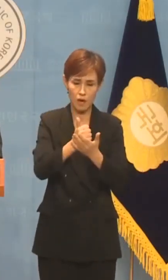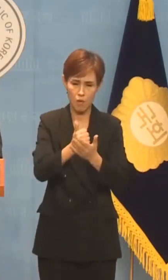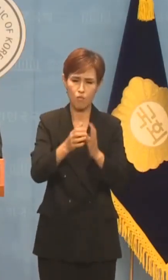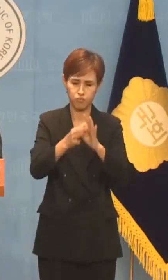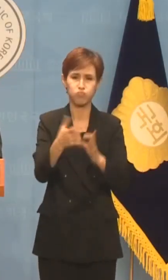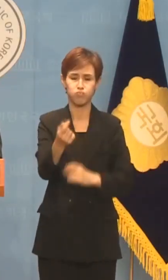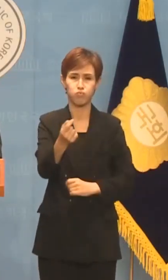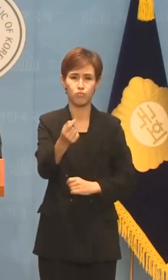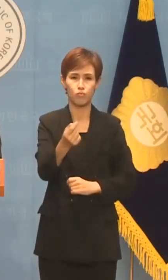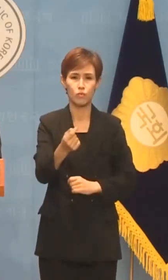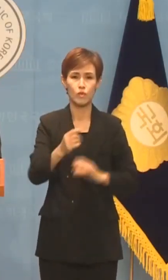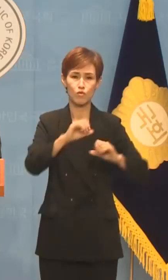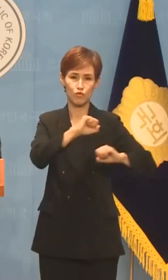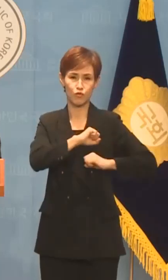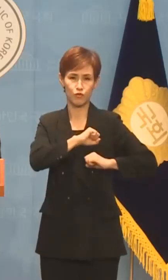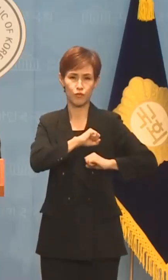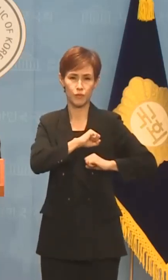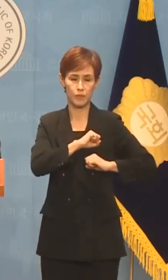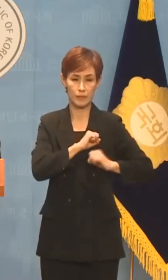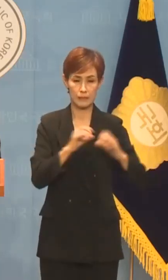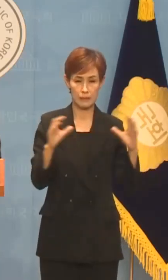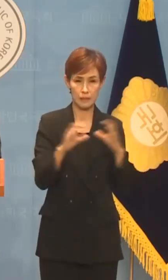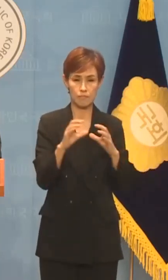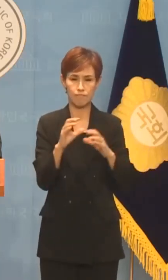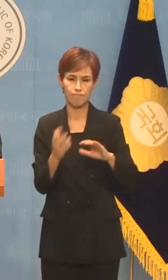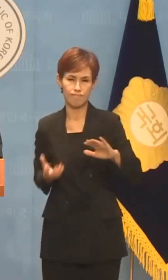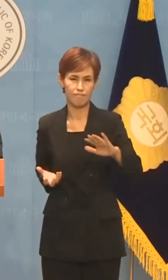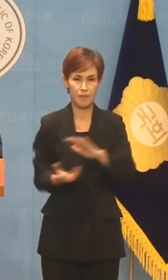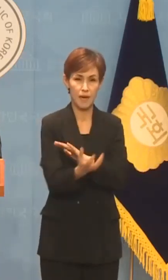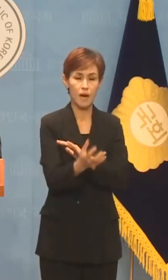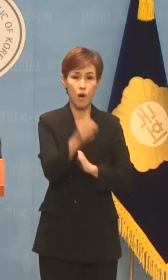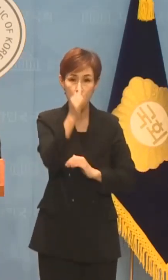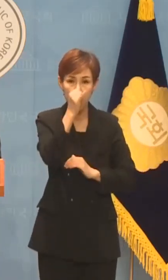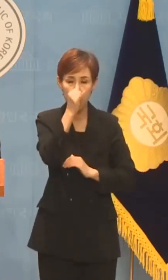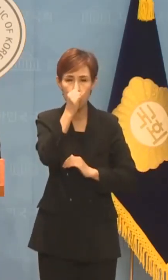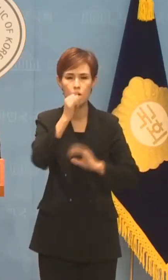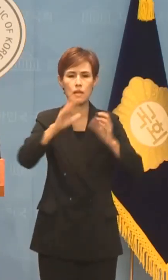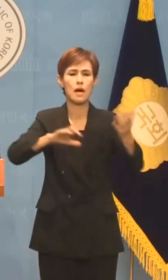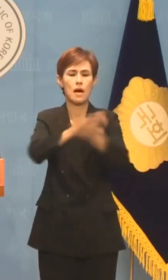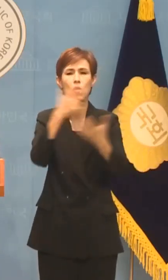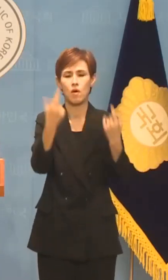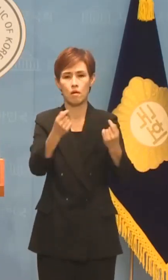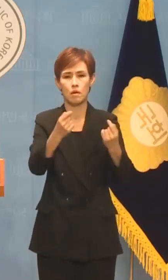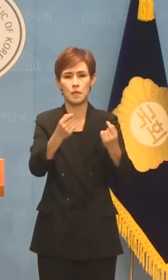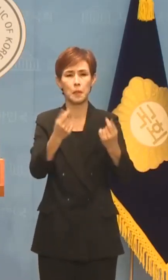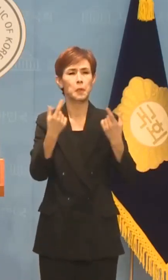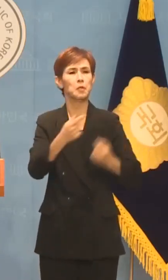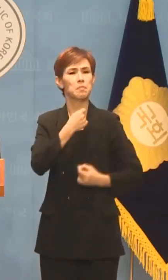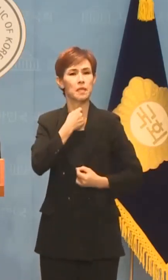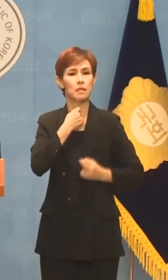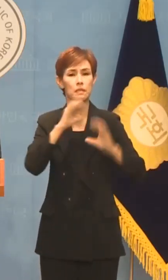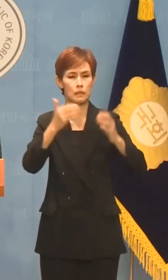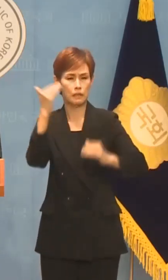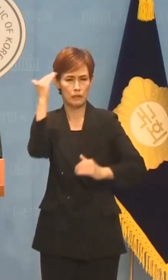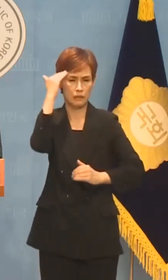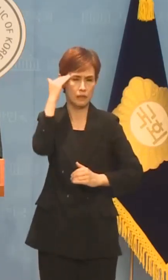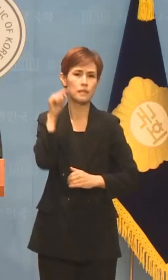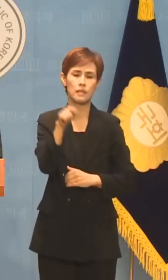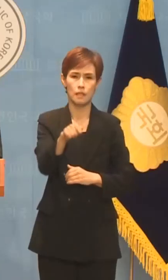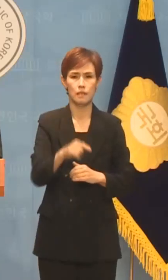병력을 동원한 비상계엄 자체가 내란이며 그 비상계엄을 정당화해보려는 공작의